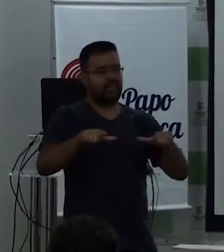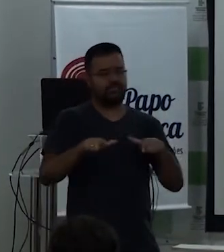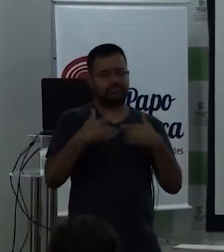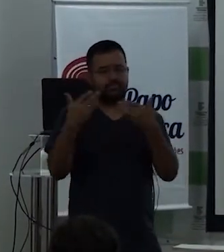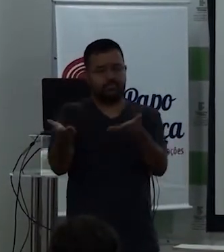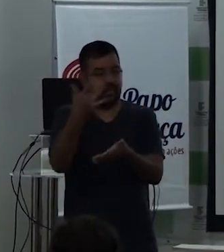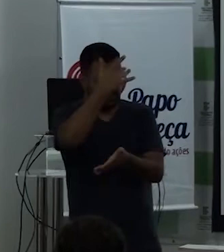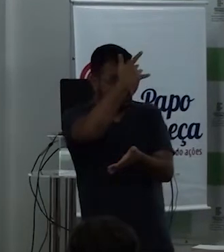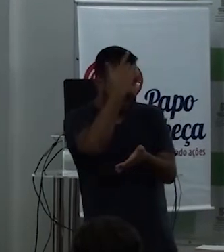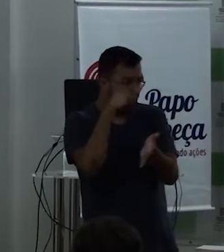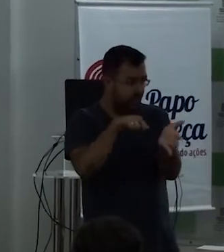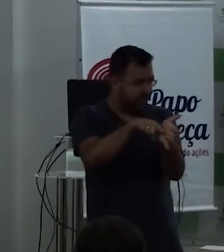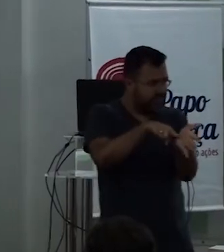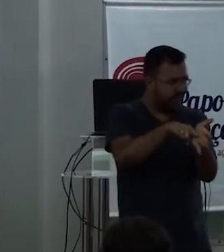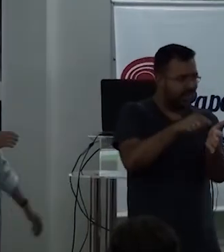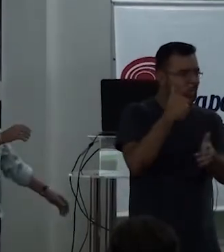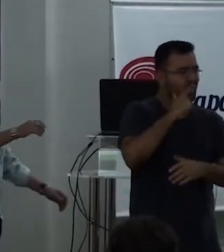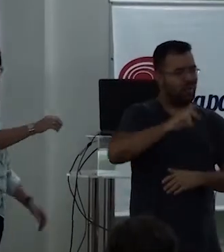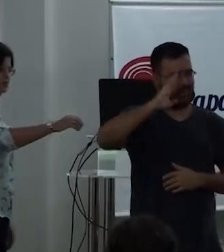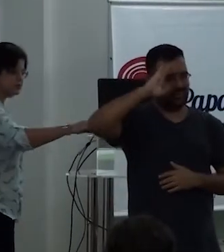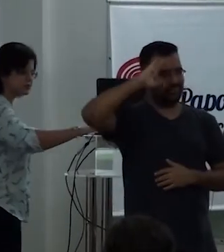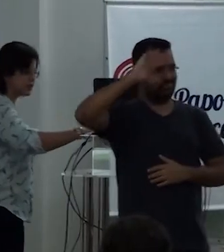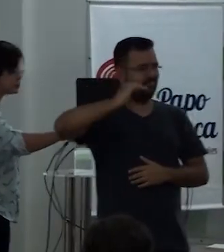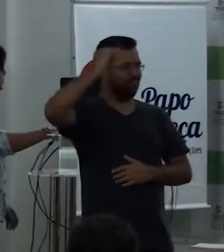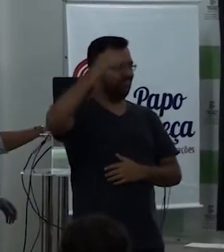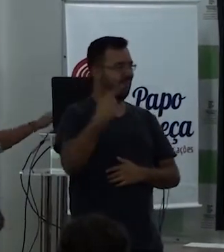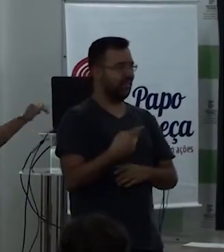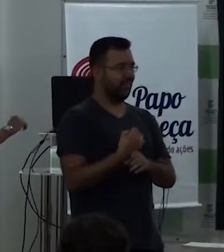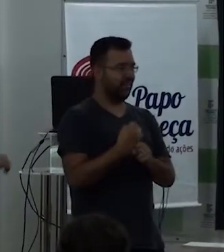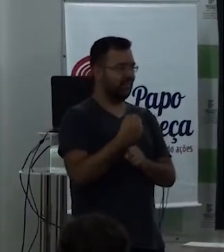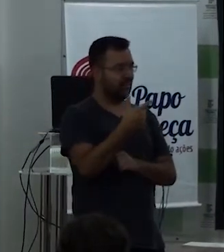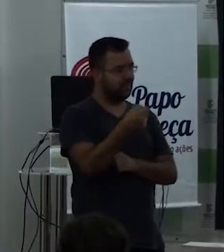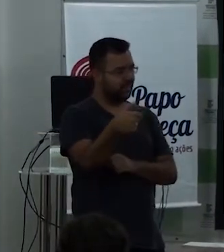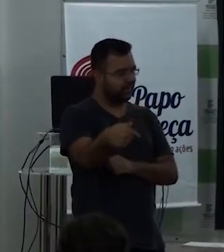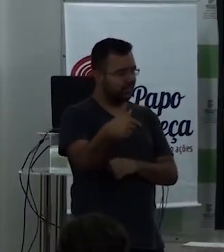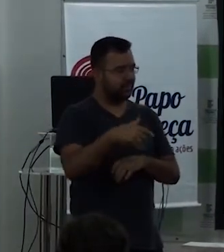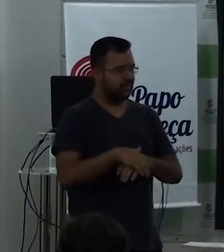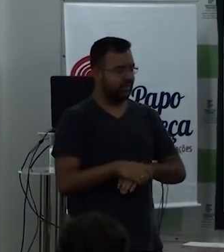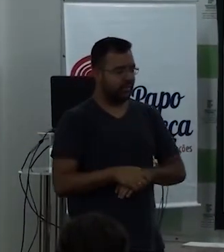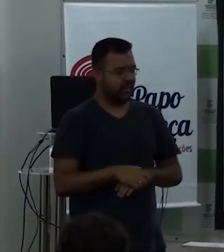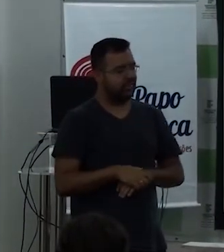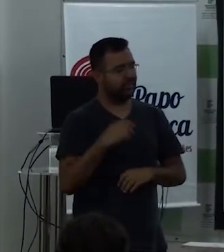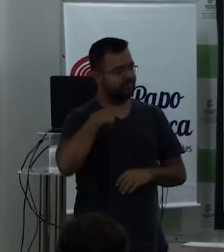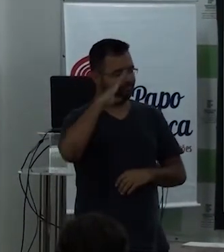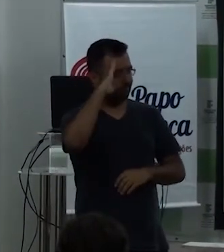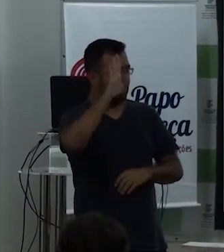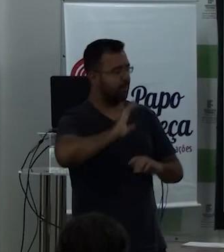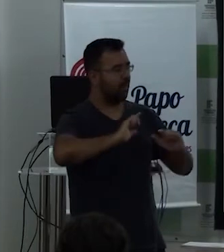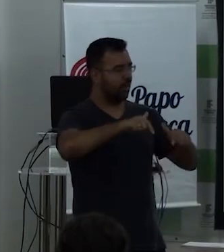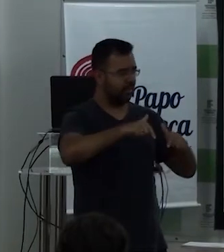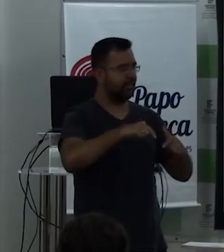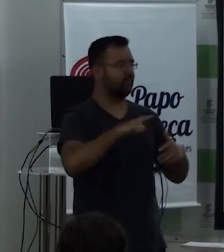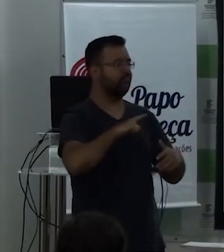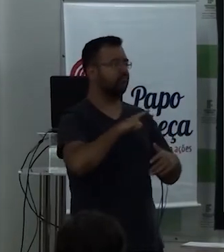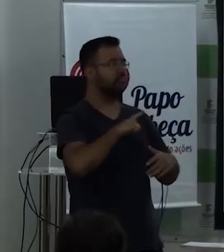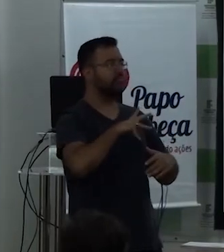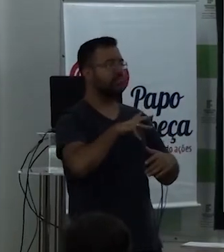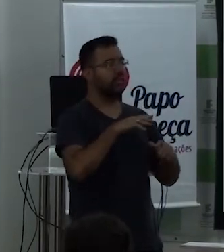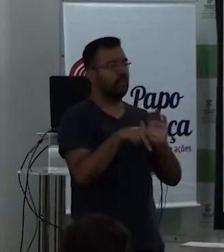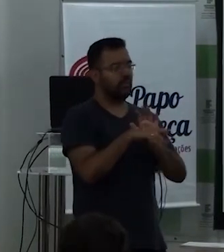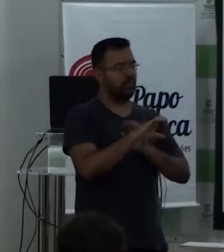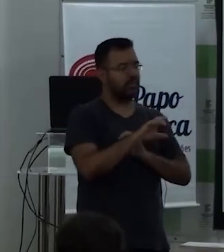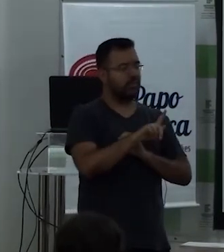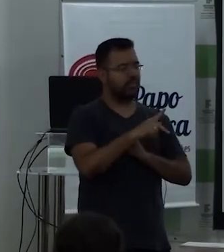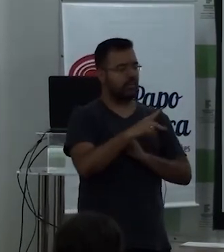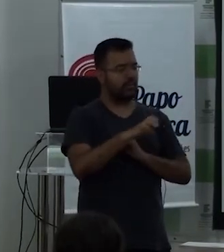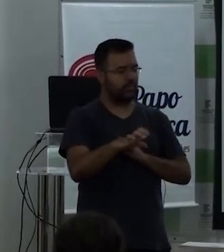os pesquisadores que foram destaque durante o ano de 2017. Bom, as principais ações aí da Coordenadoria